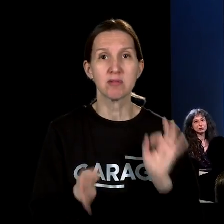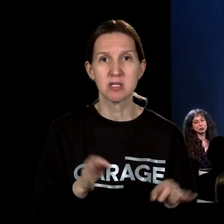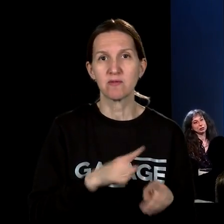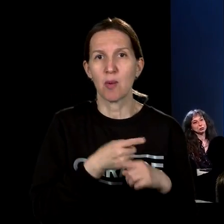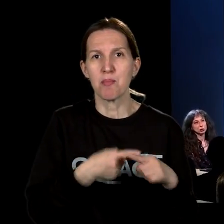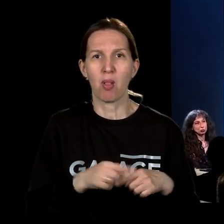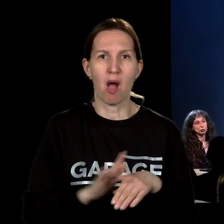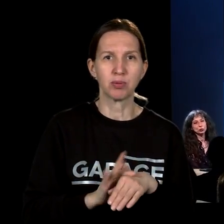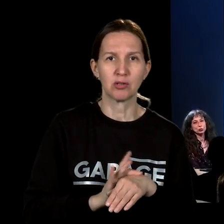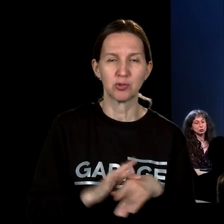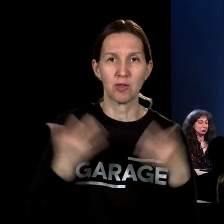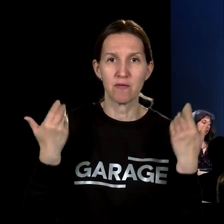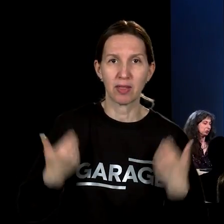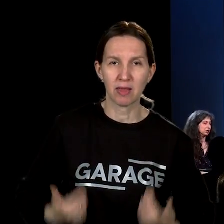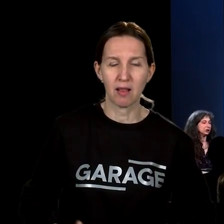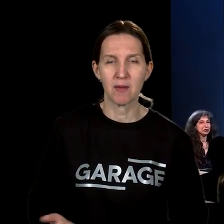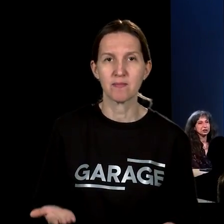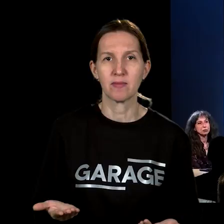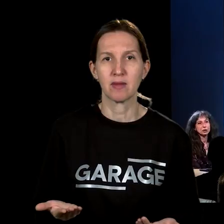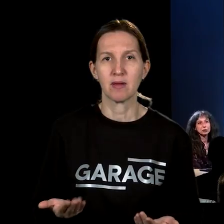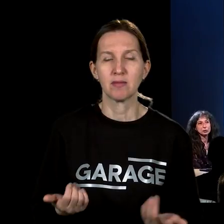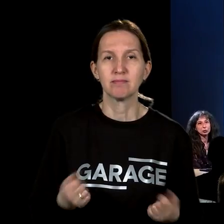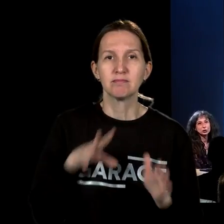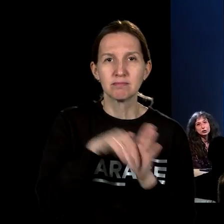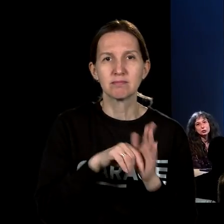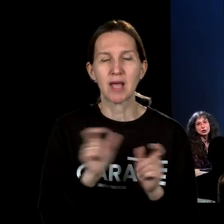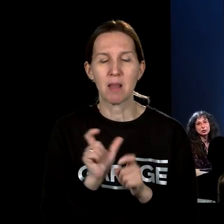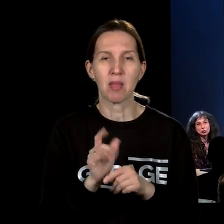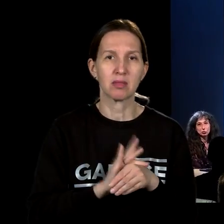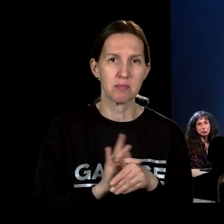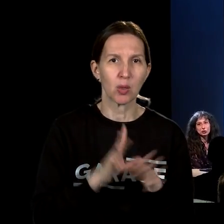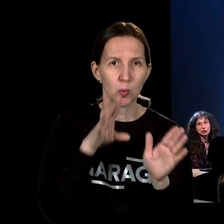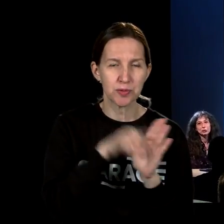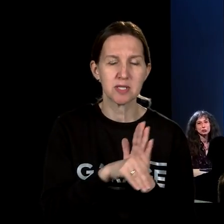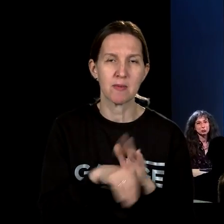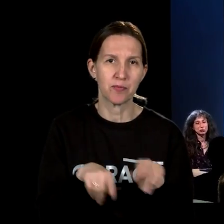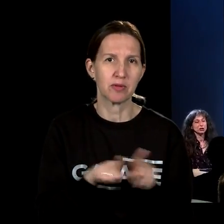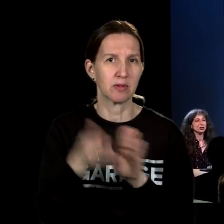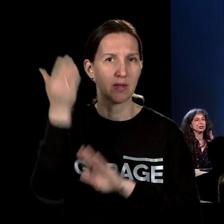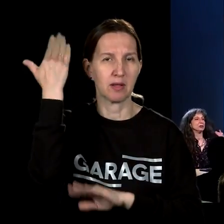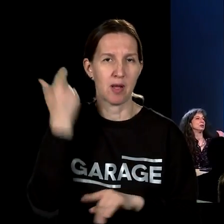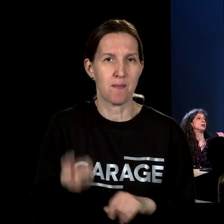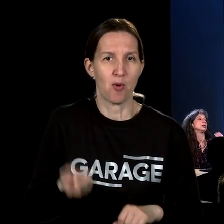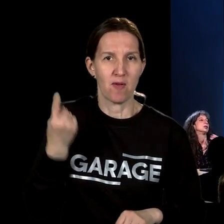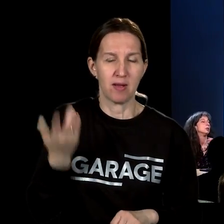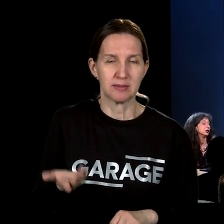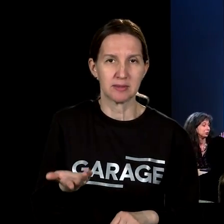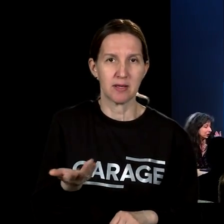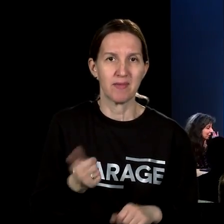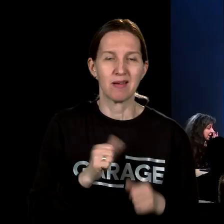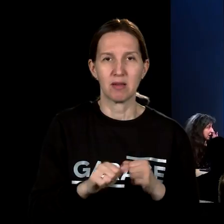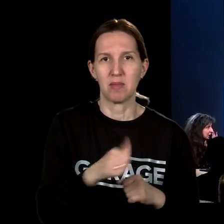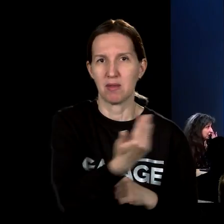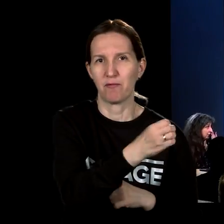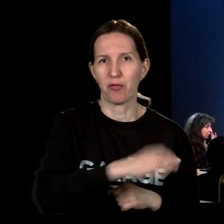тела, там, такой полу, ну, с некими элементами нудизма, да, который тоже примерно тогда появляется на